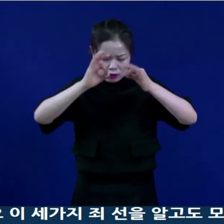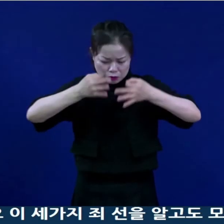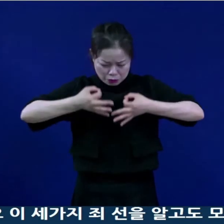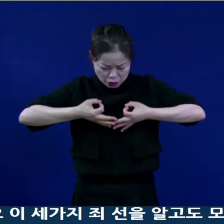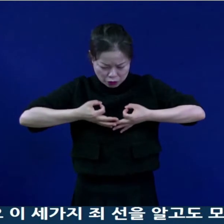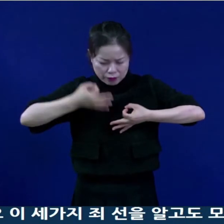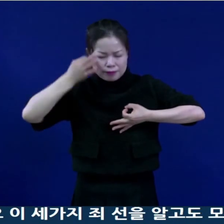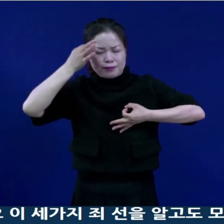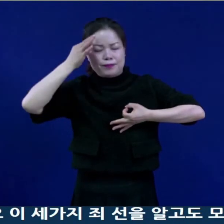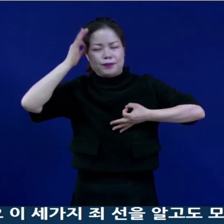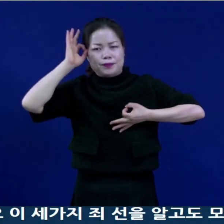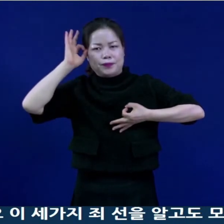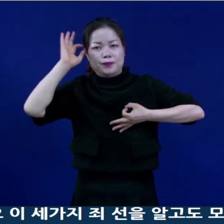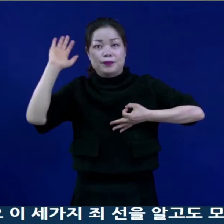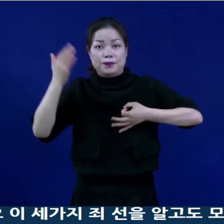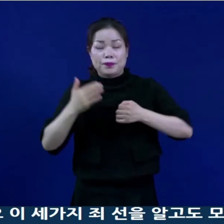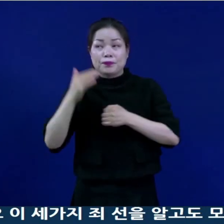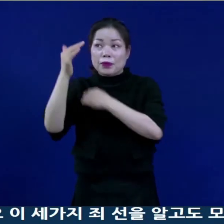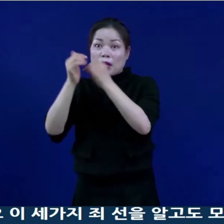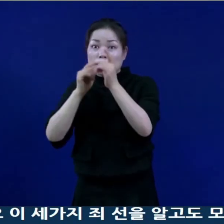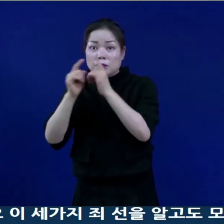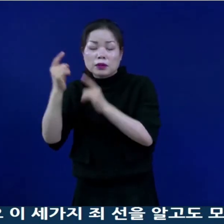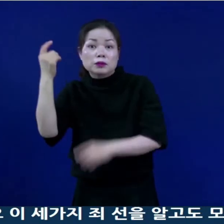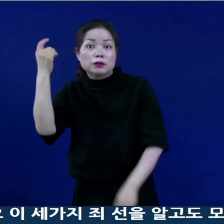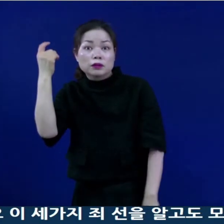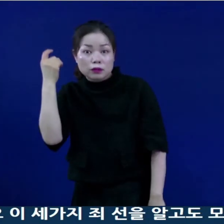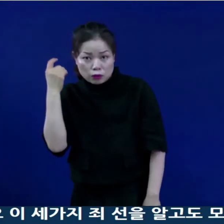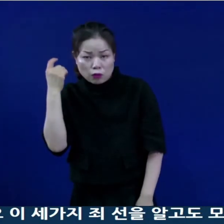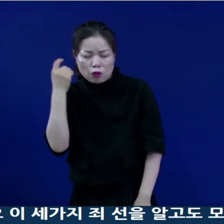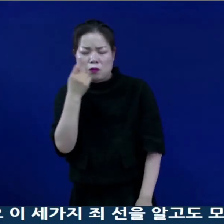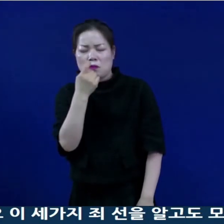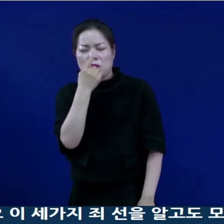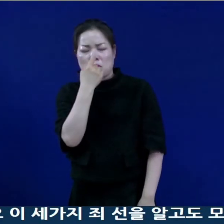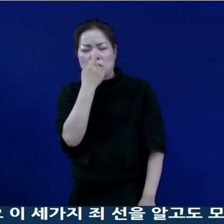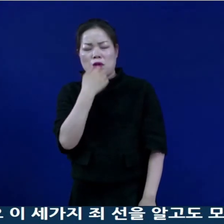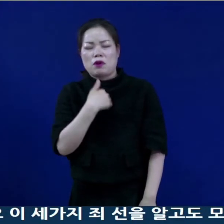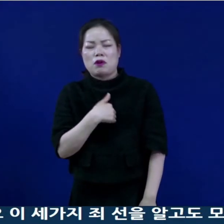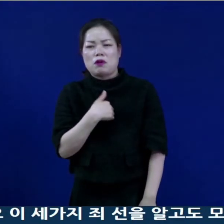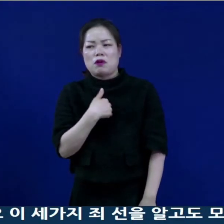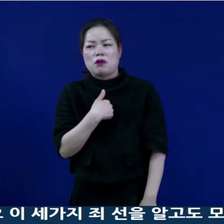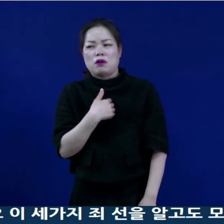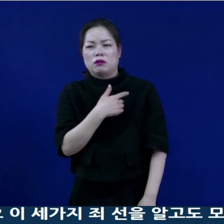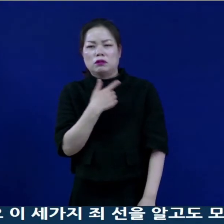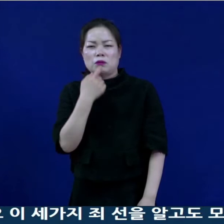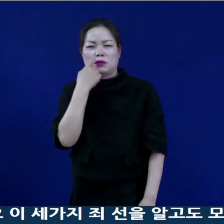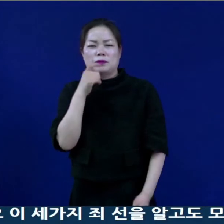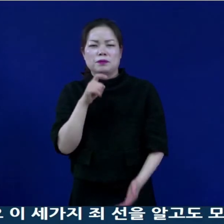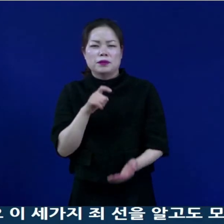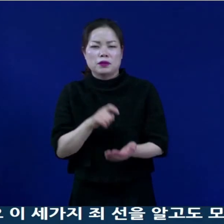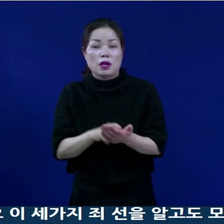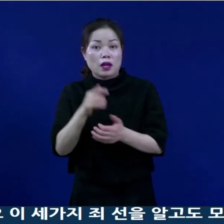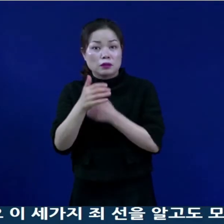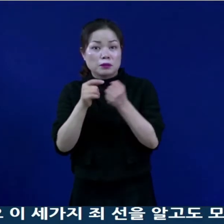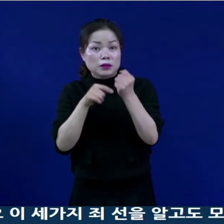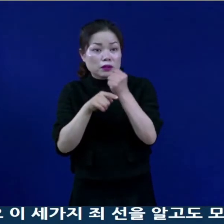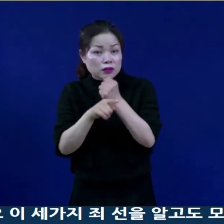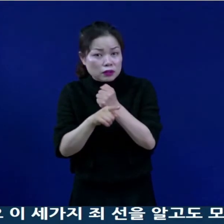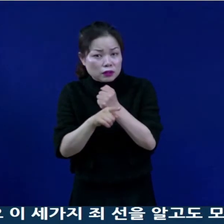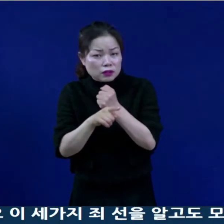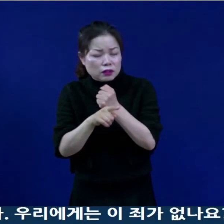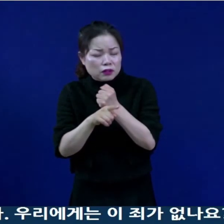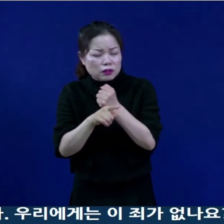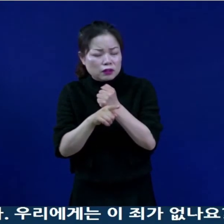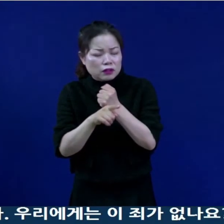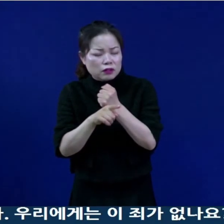한다는 것입니다. 하나님의 말씀을 듣고 배우고 알면서도 너무나 쉽게 하나님의 뜻을 저버리는 나의